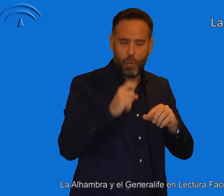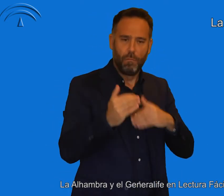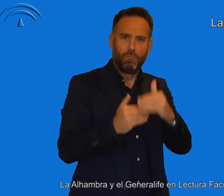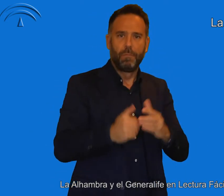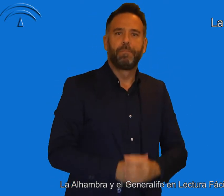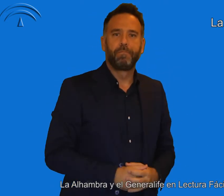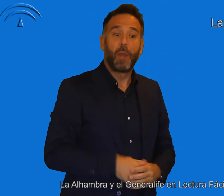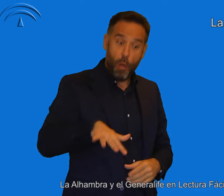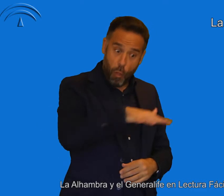piedra.